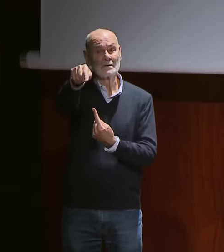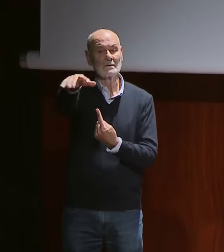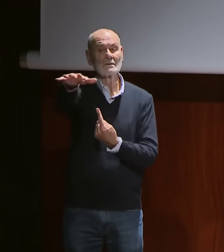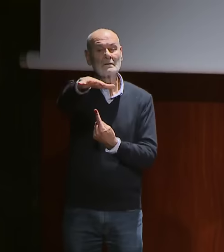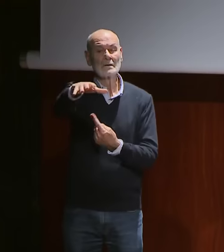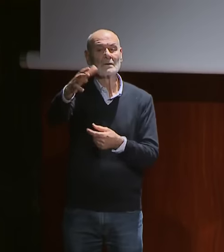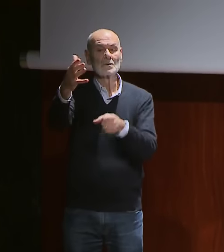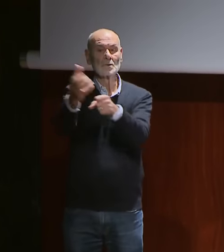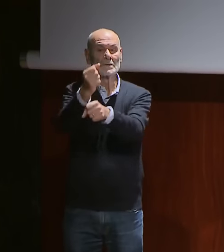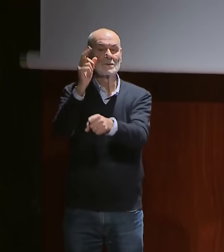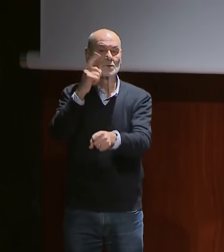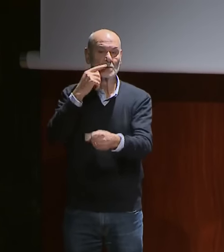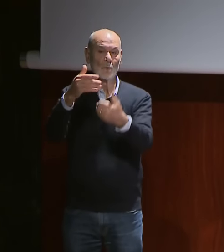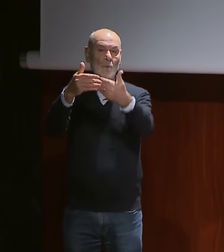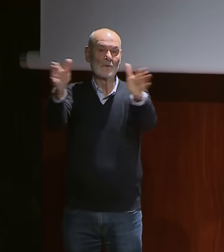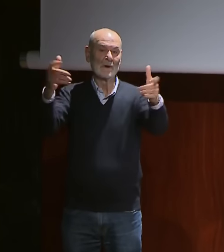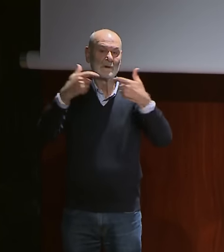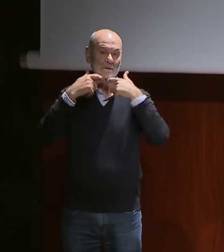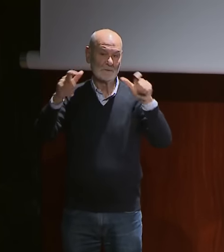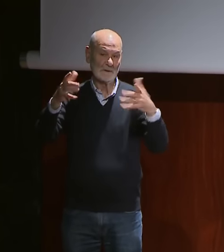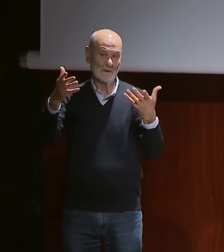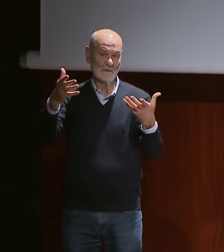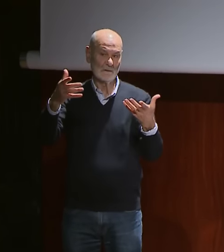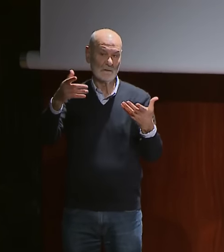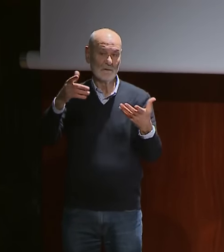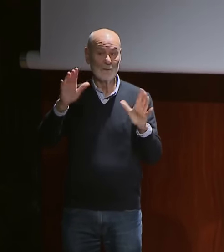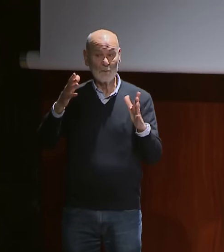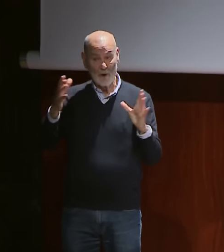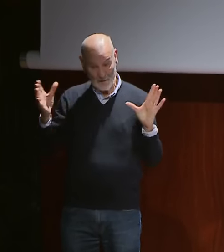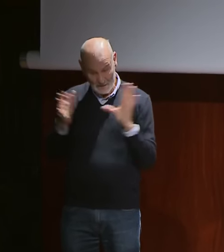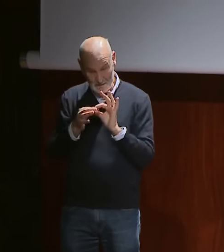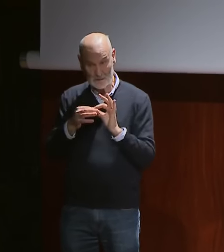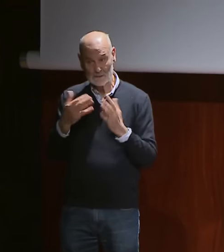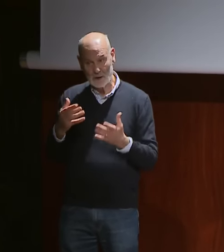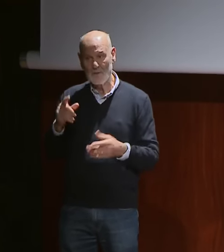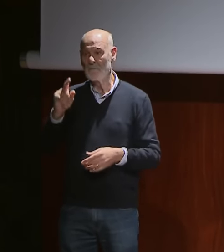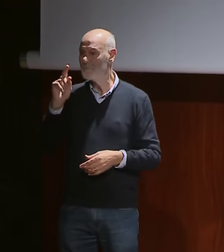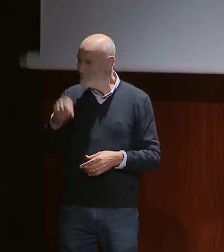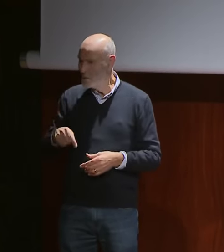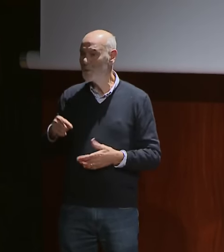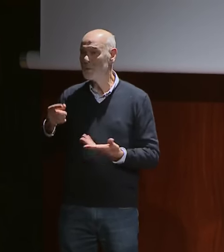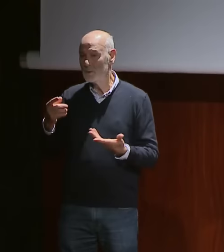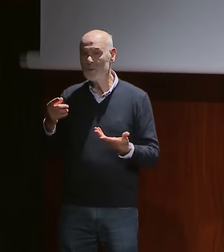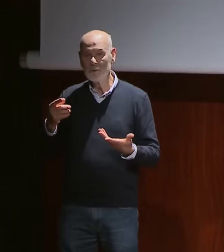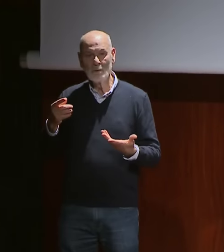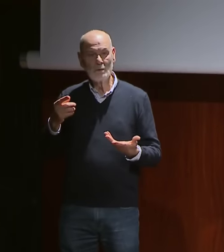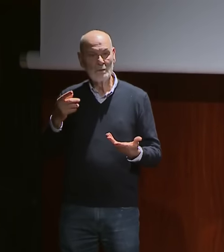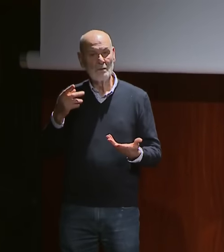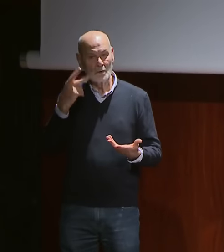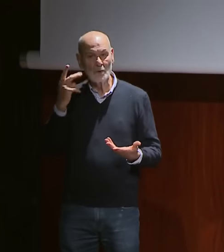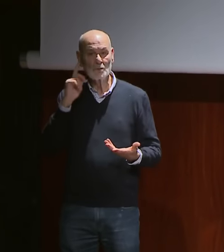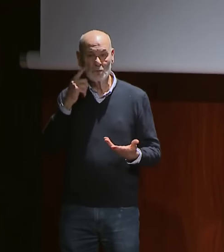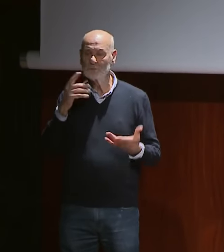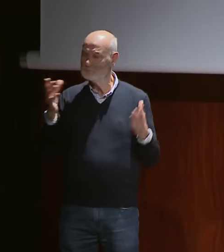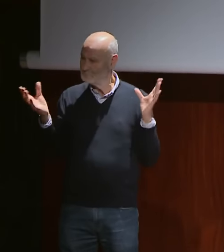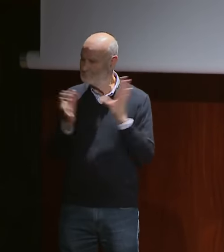que l'objectif, c'était montrer que les choses sont possibles pour les sourds.